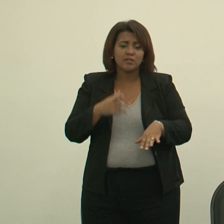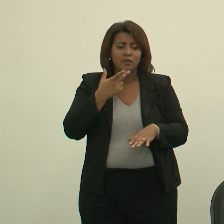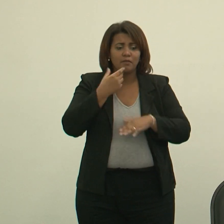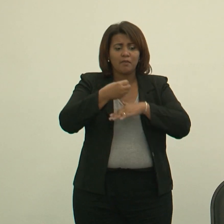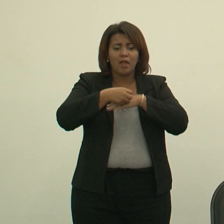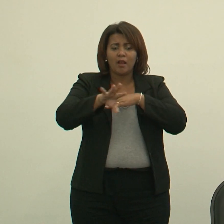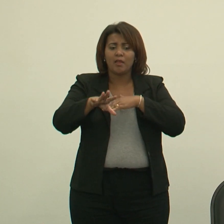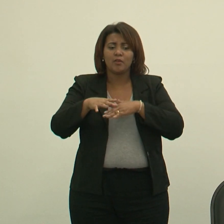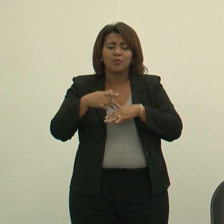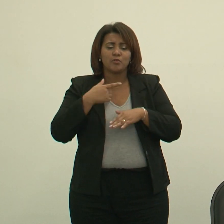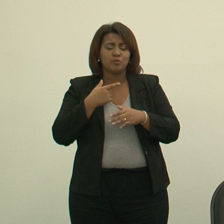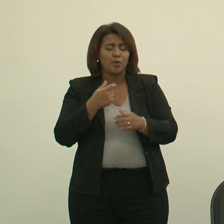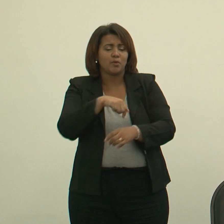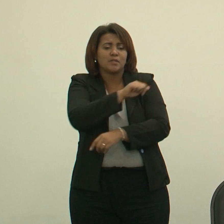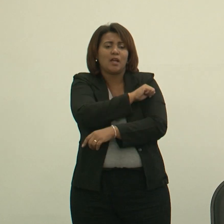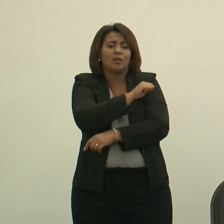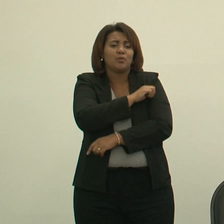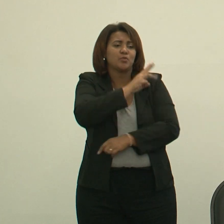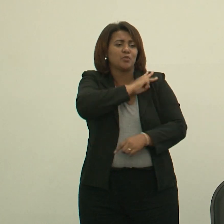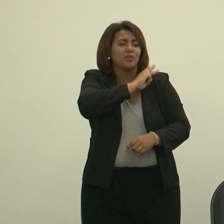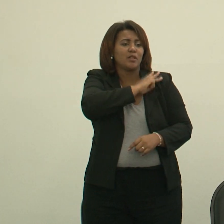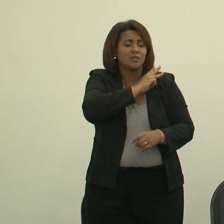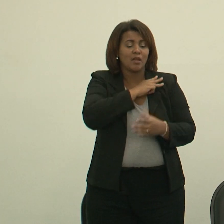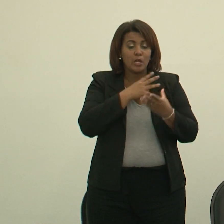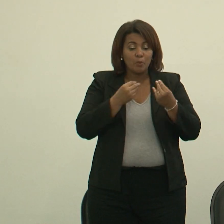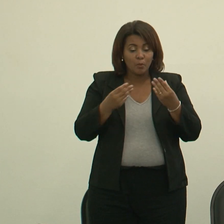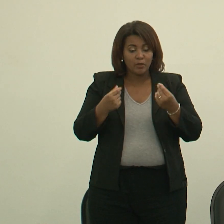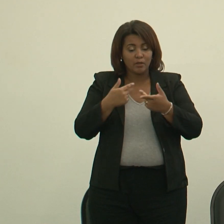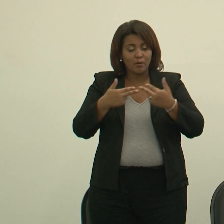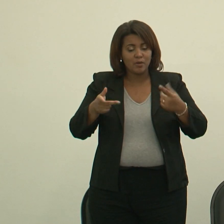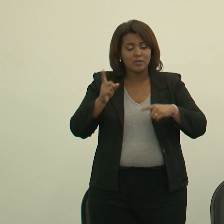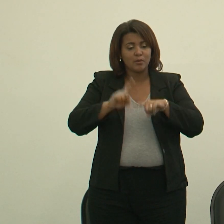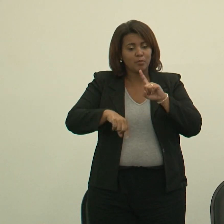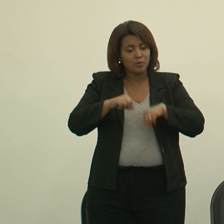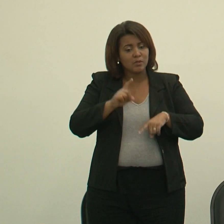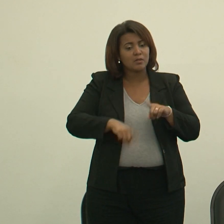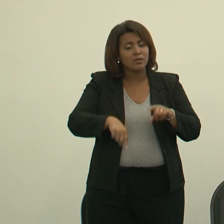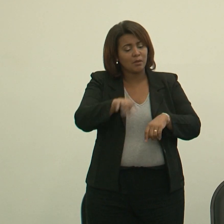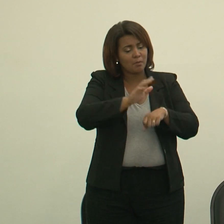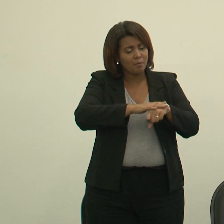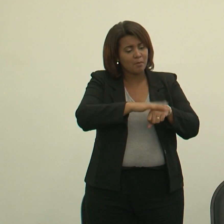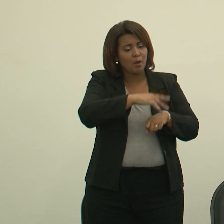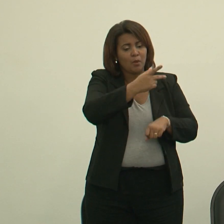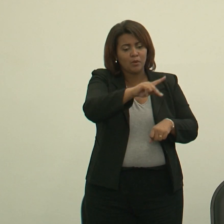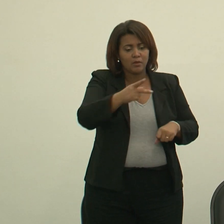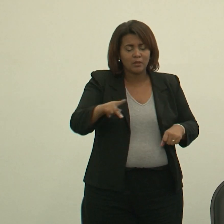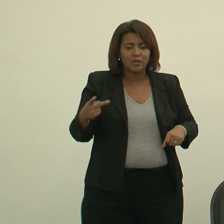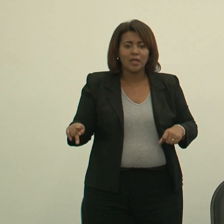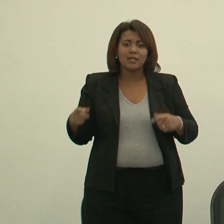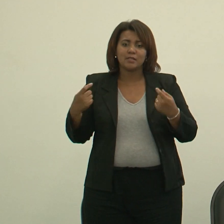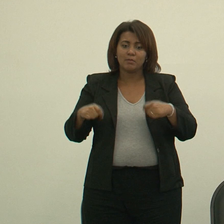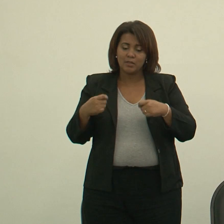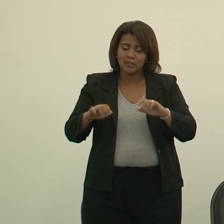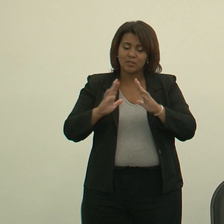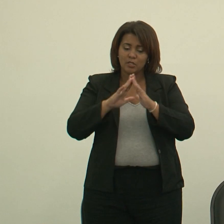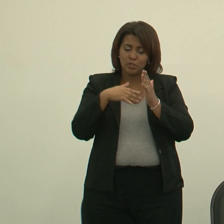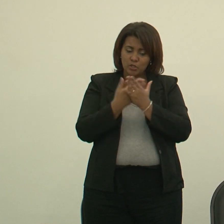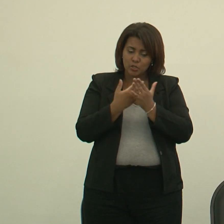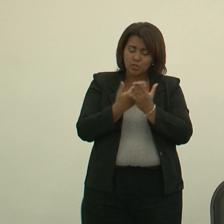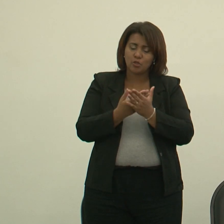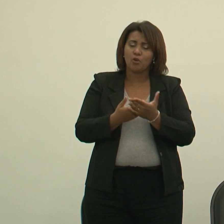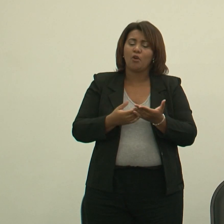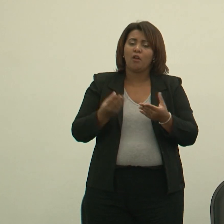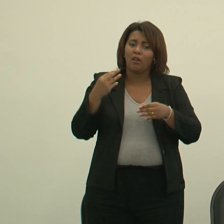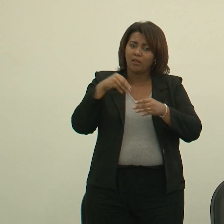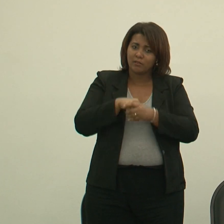do 3º ano. E tem muita coisa sendo produzida por eles. E cada vez mais isso tem que ganhar espaço na nossa escola, de forma